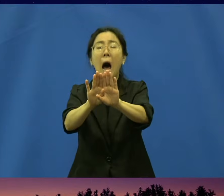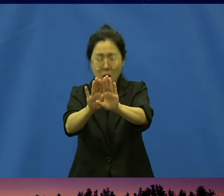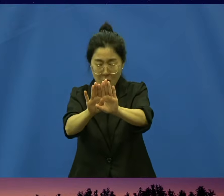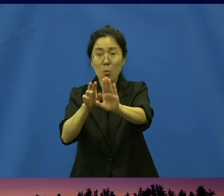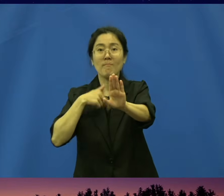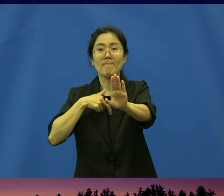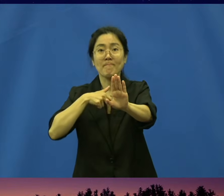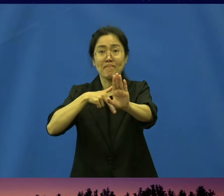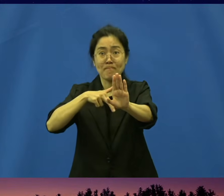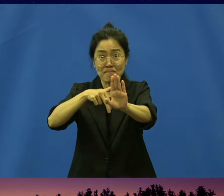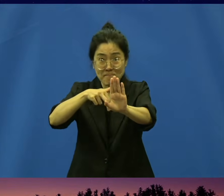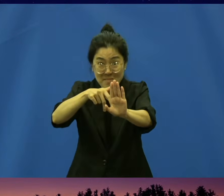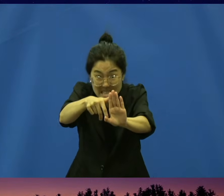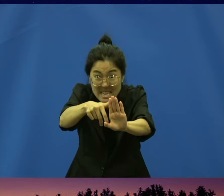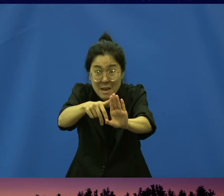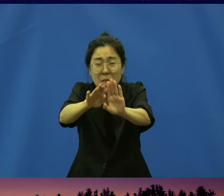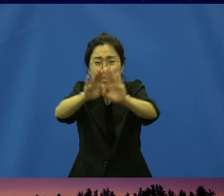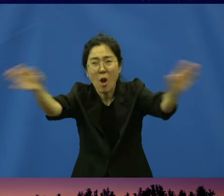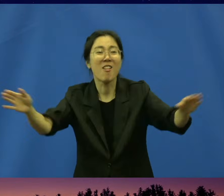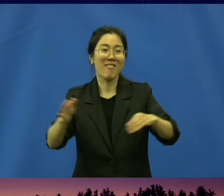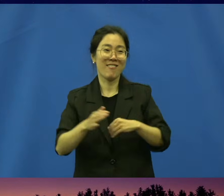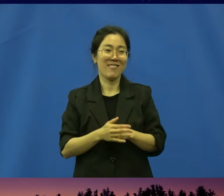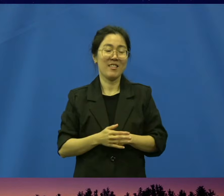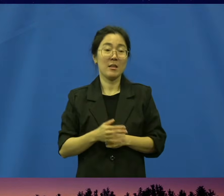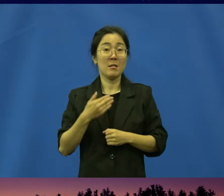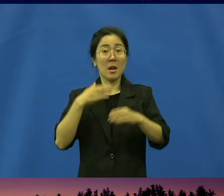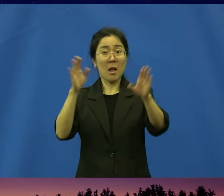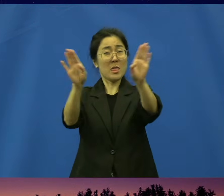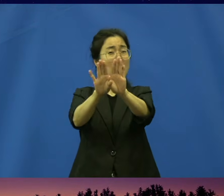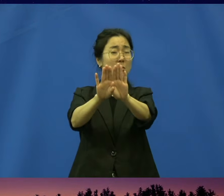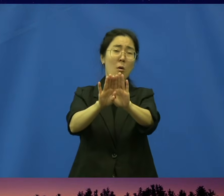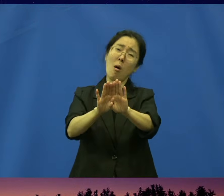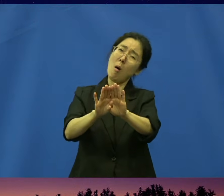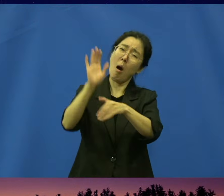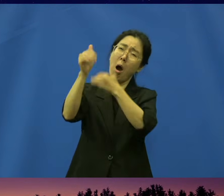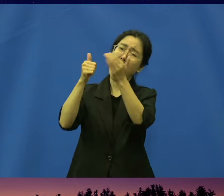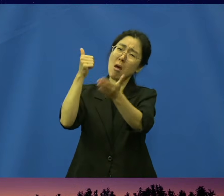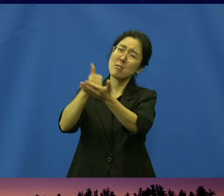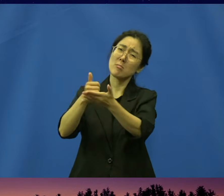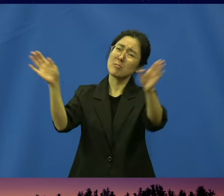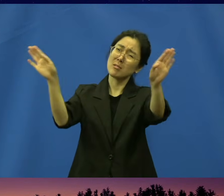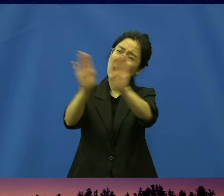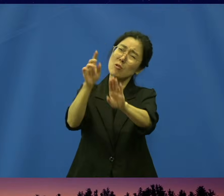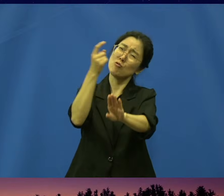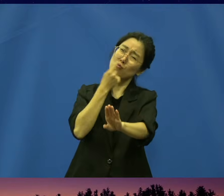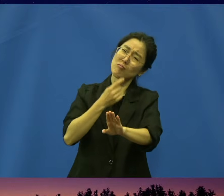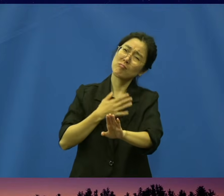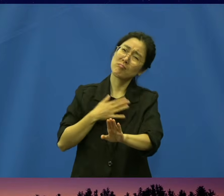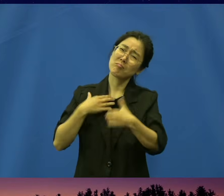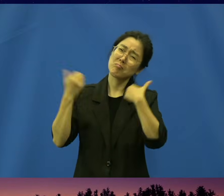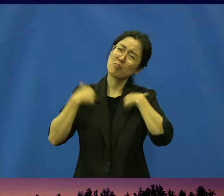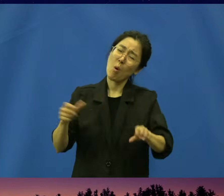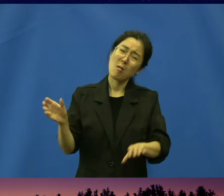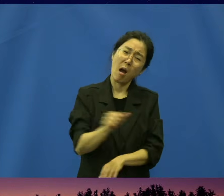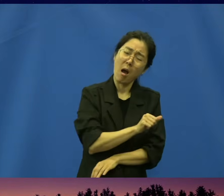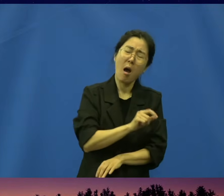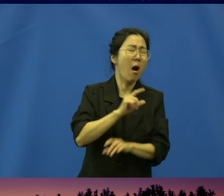우리 주님께서 그동안 여러분이 닫혀진 문을 향하여 오랫동안 걸어오신 것을